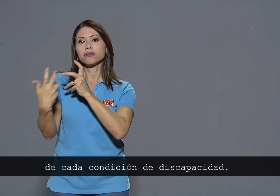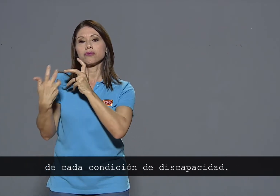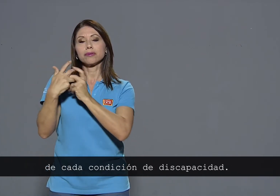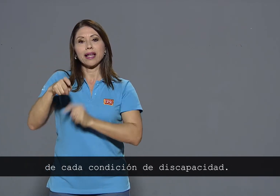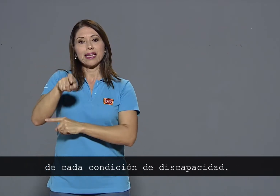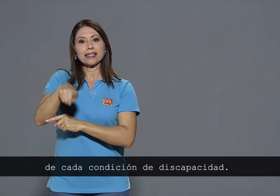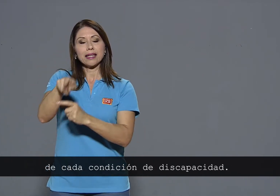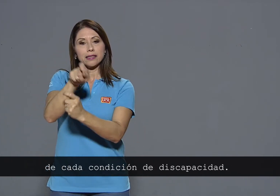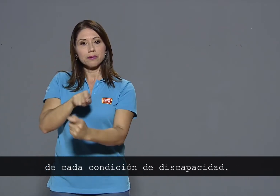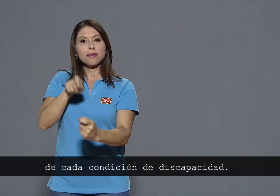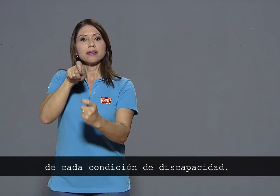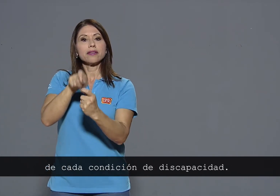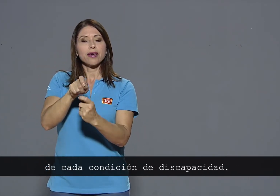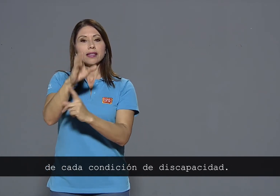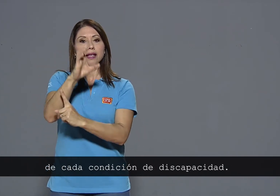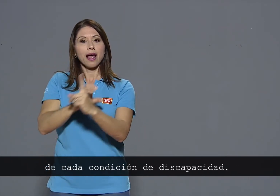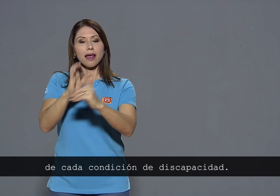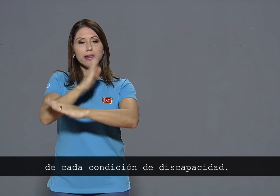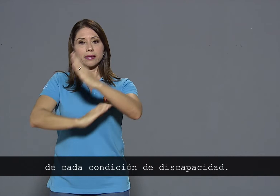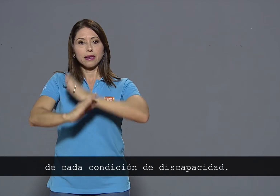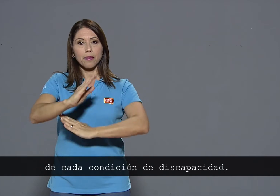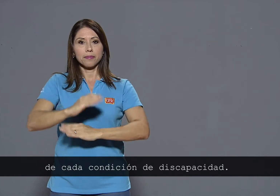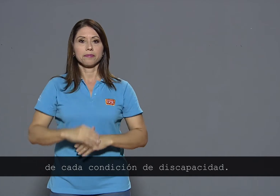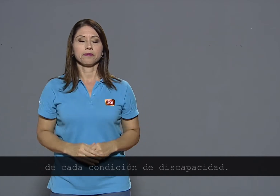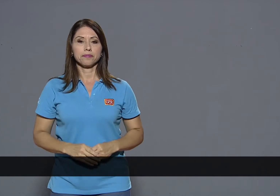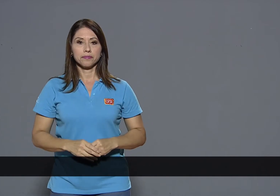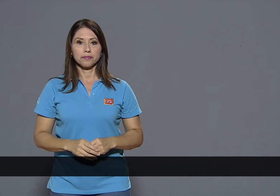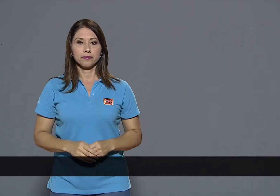específicas de cada condición de discapacidad.